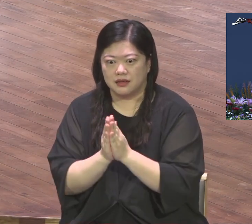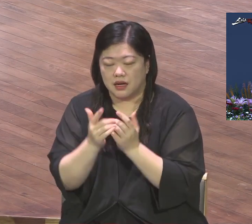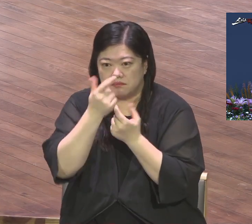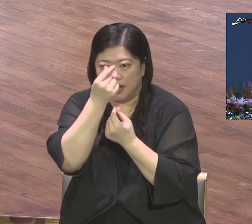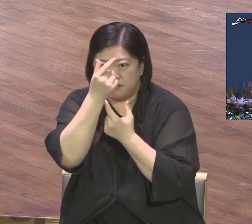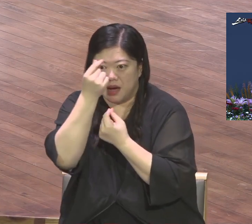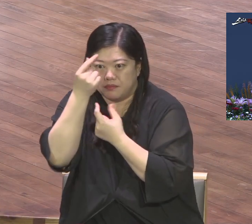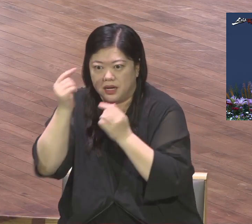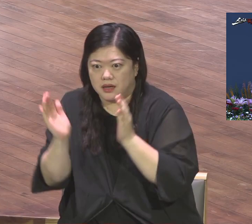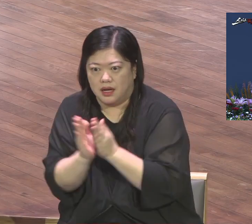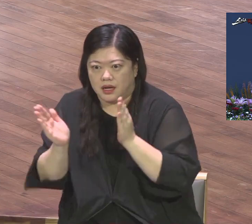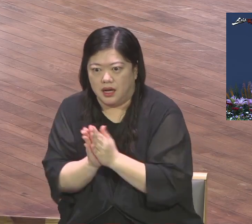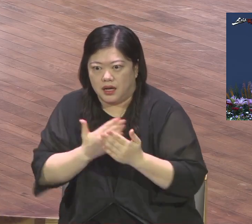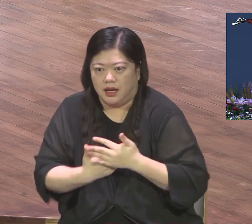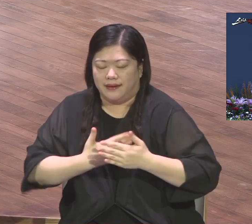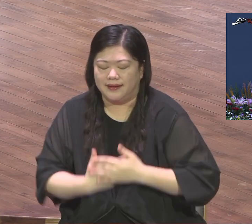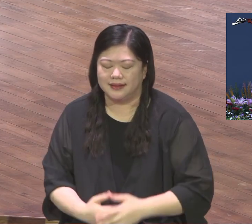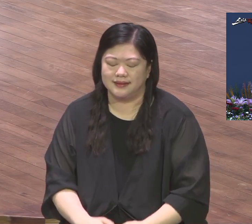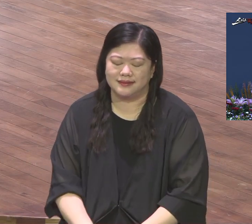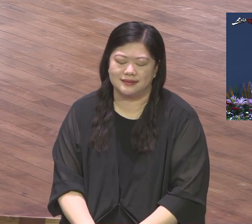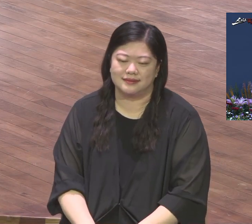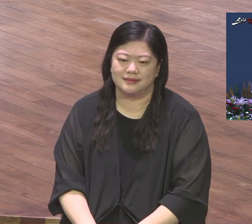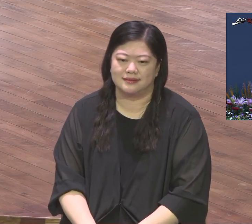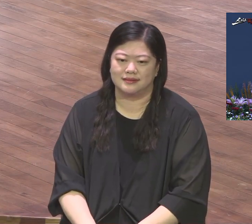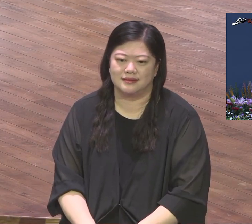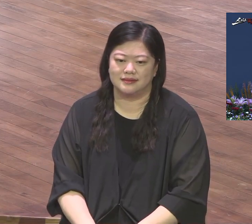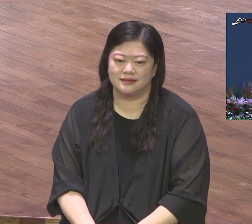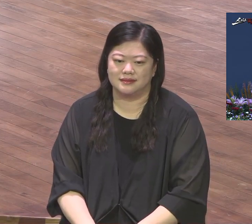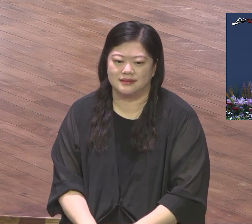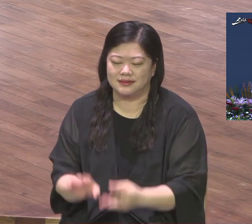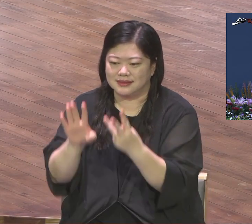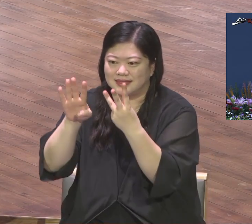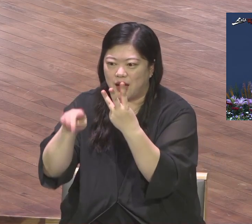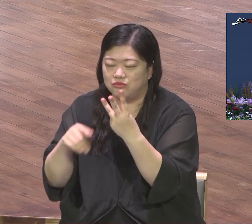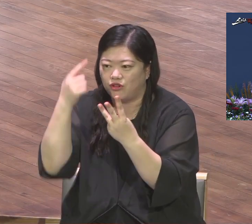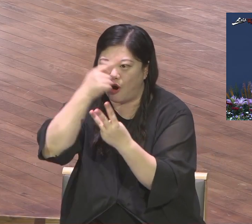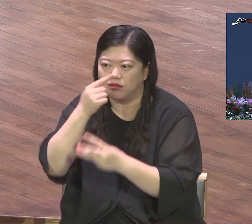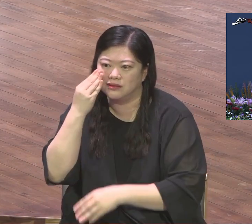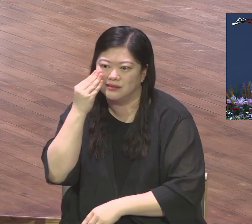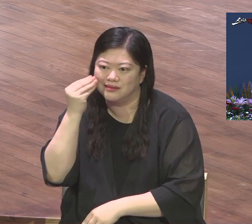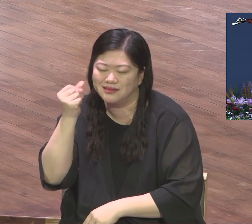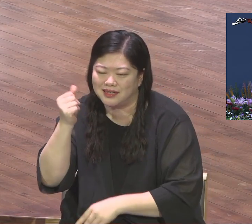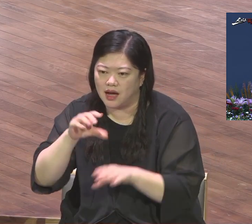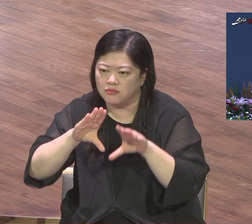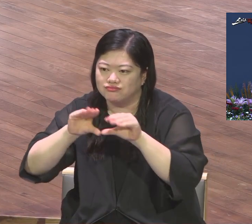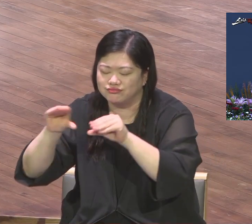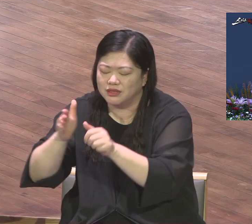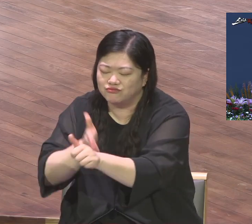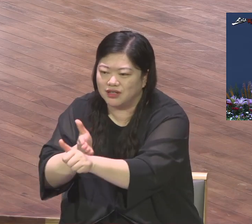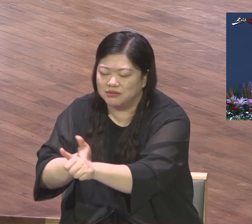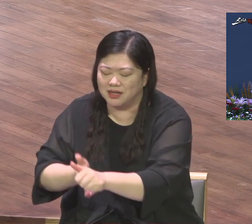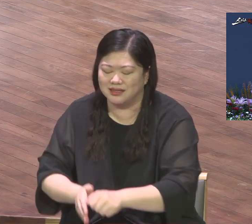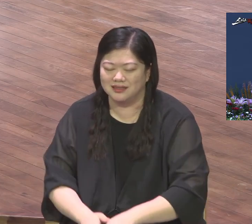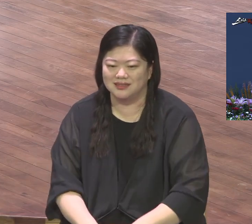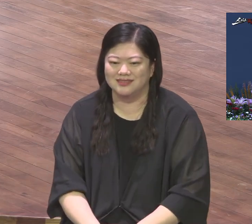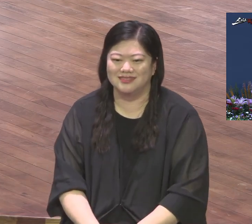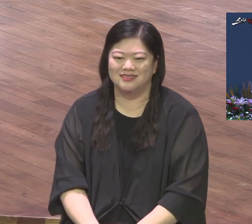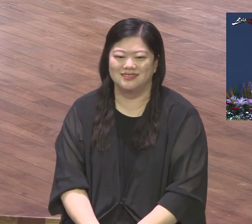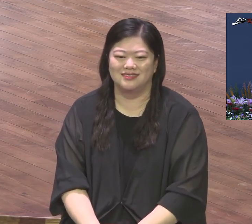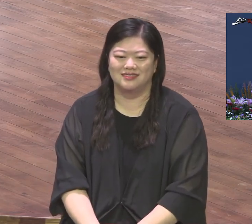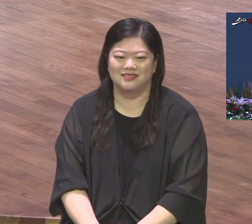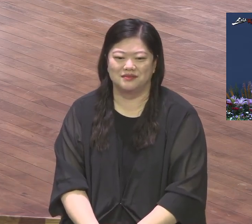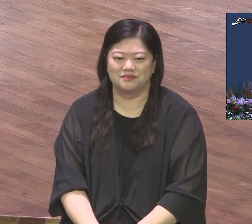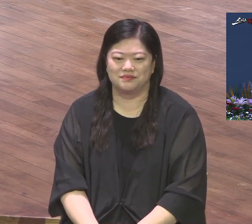없는 그러한 이 천사의 모습. 아멘. 왜 가운을 입혀놨냐.